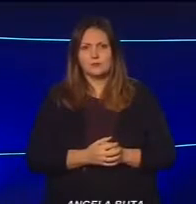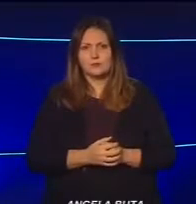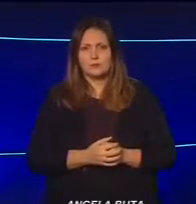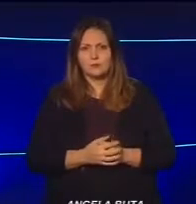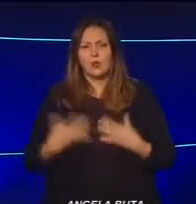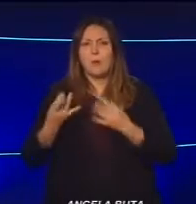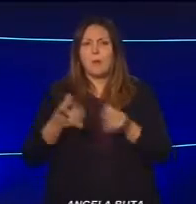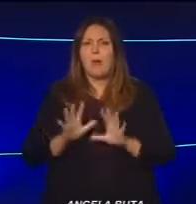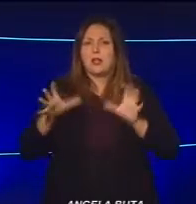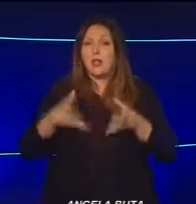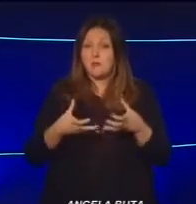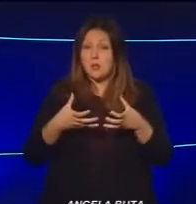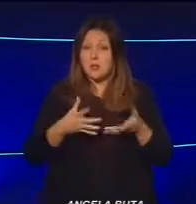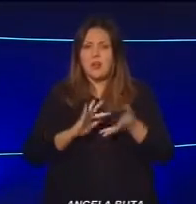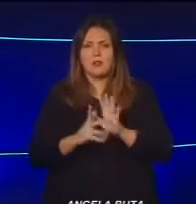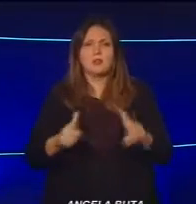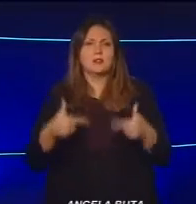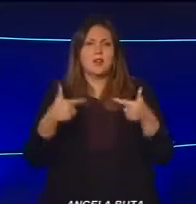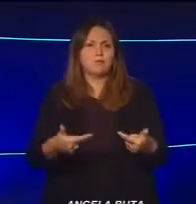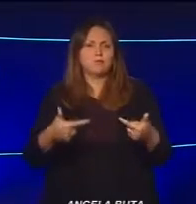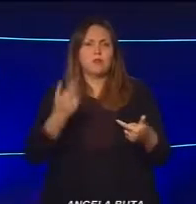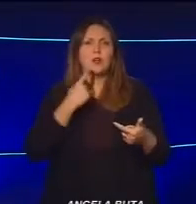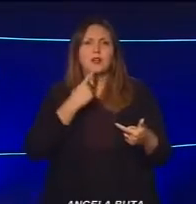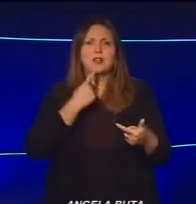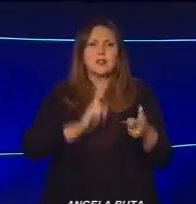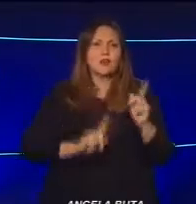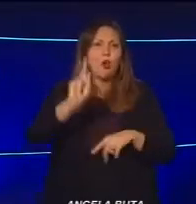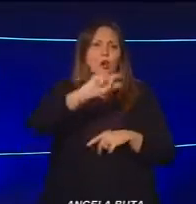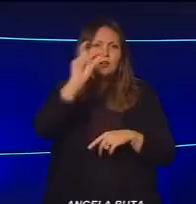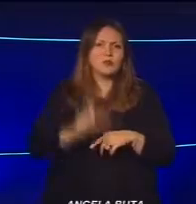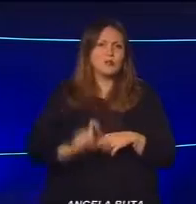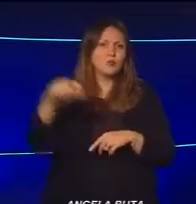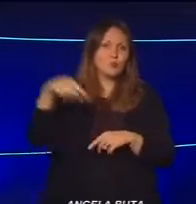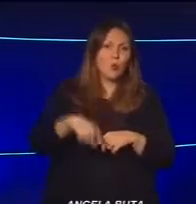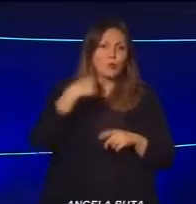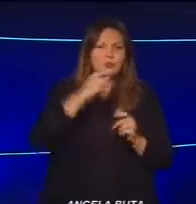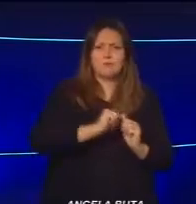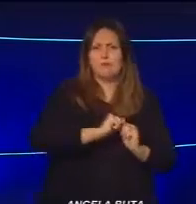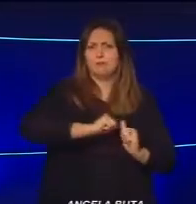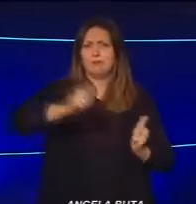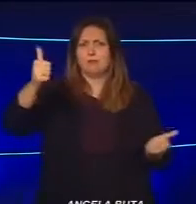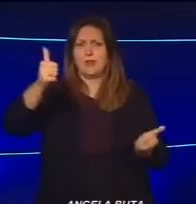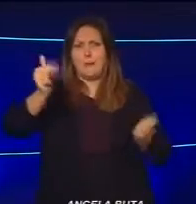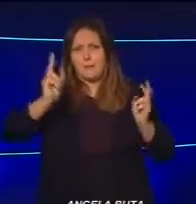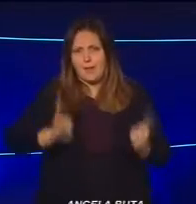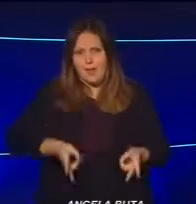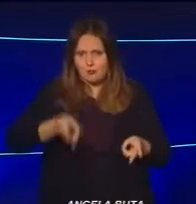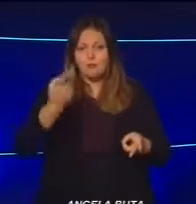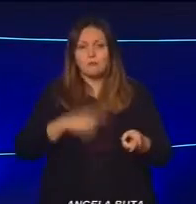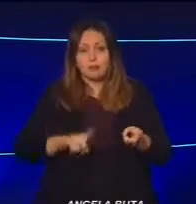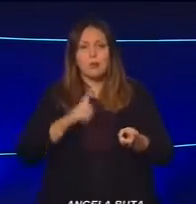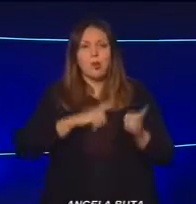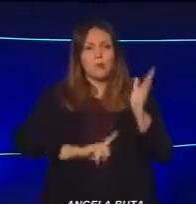La pandemia ha drasticamente ampliato le disuguaglianze tra il nord e il sud del paese, quanto emerge dal